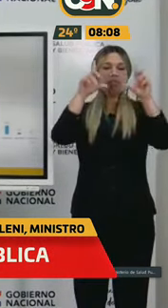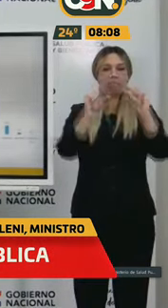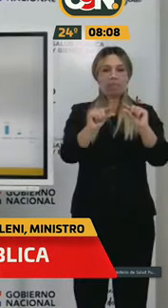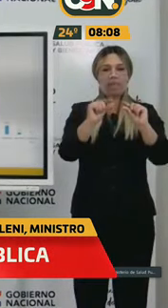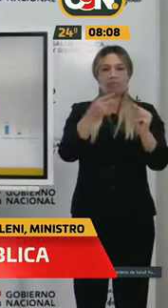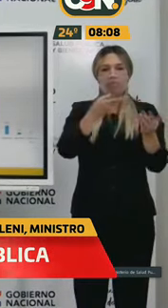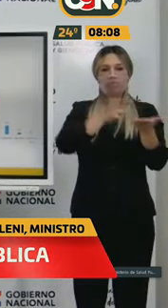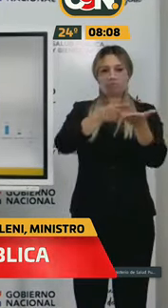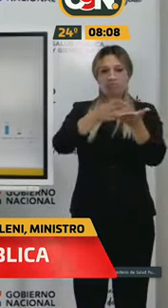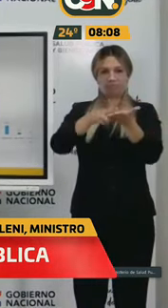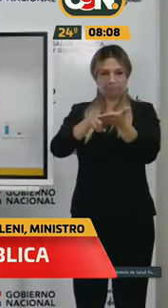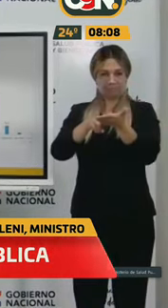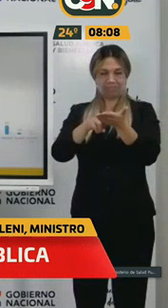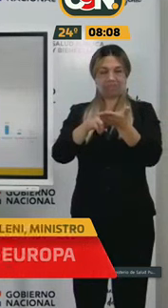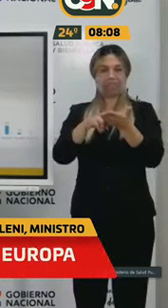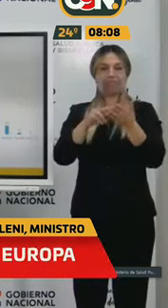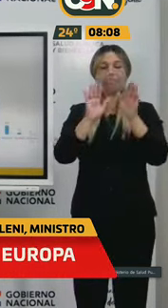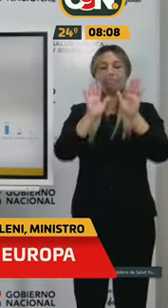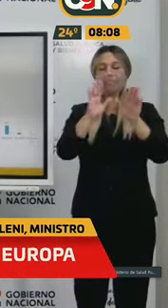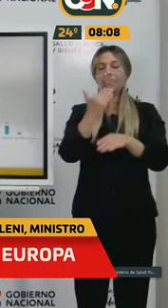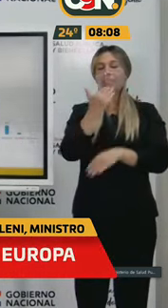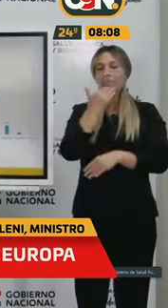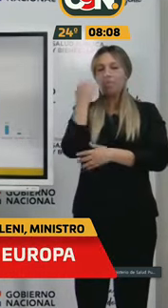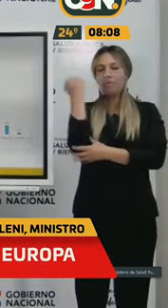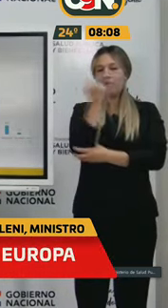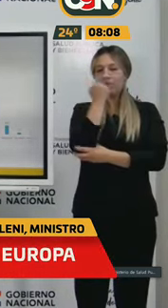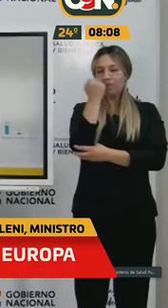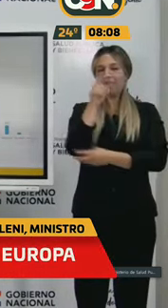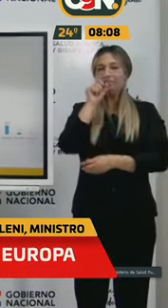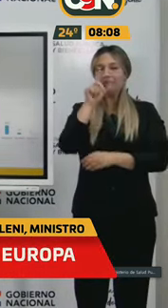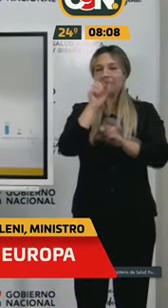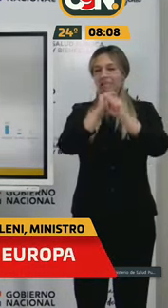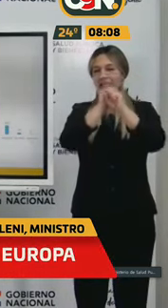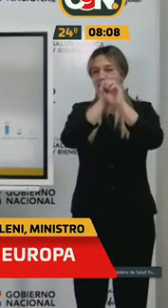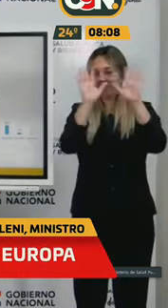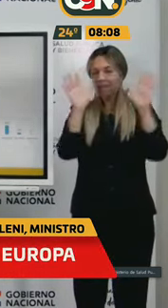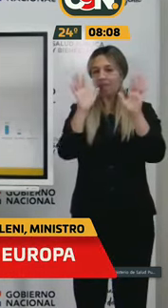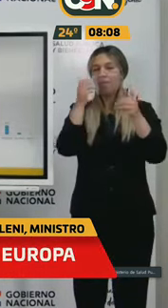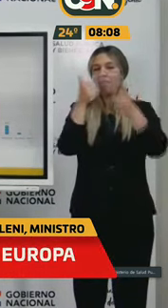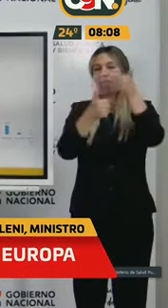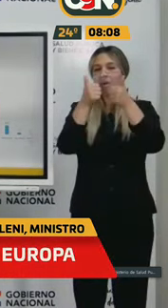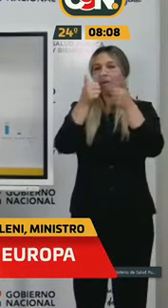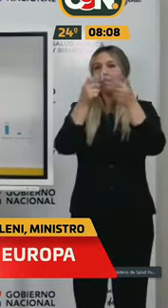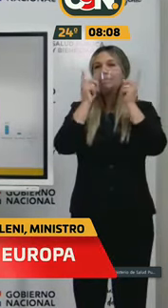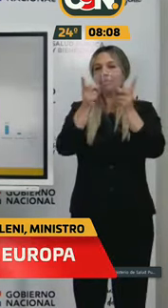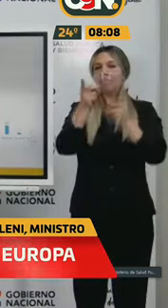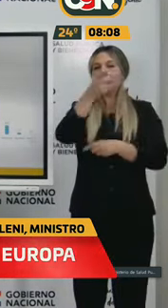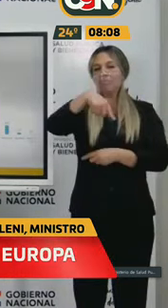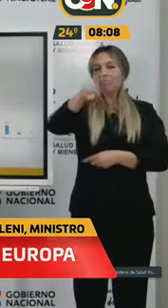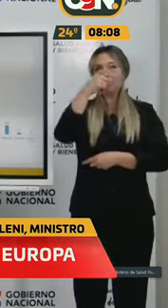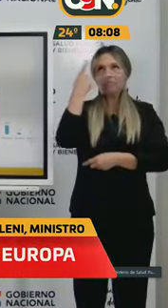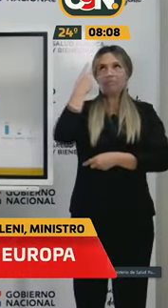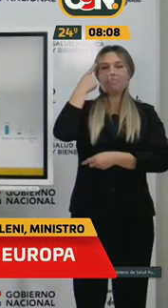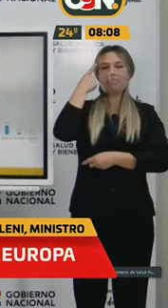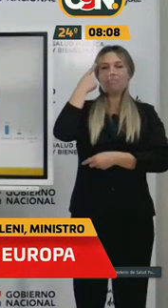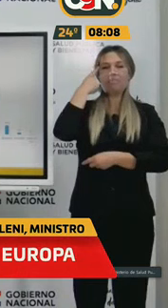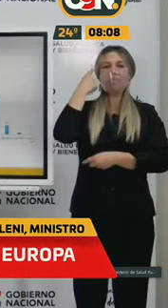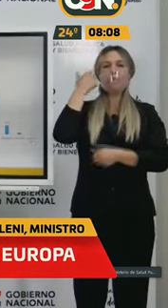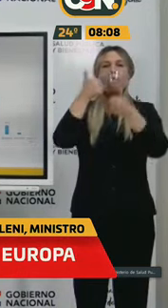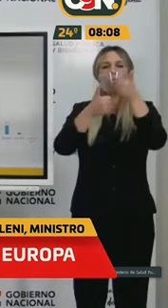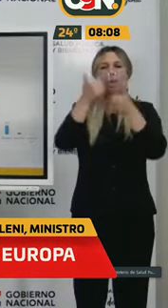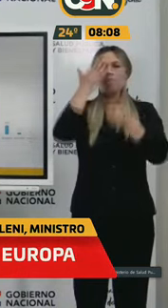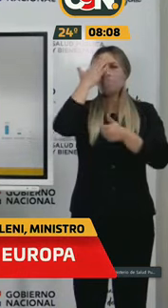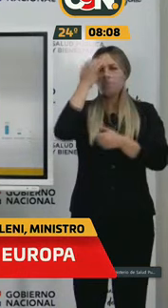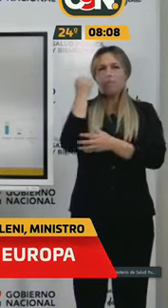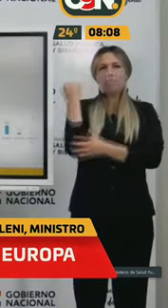de mortalidad. Aquí, sin embargo, hay que hacer un detalle muy importante y que creo que sirve también para enfatizar por qué es